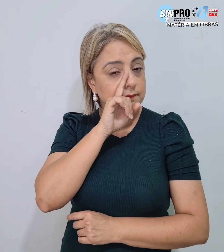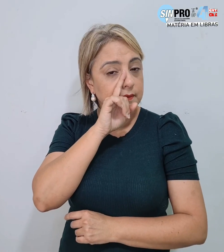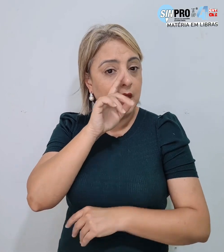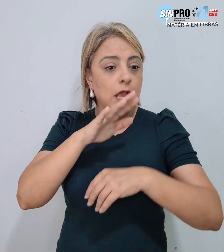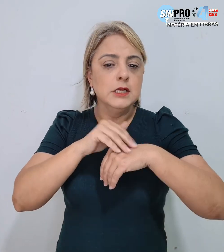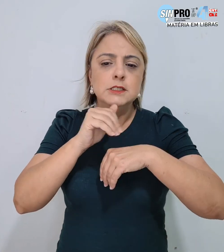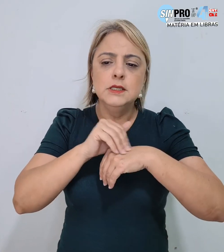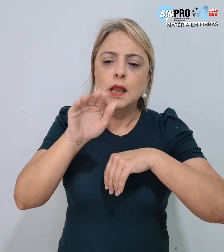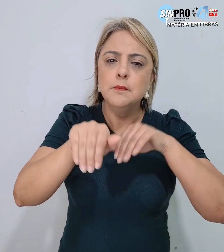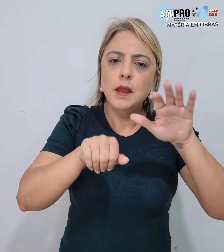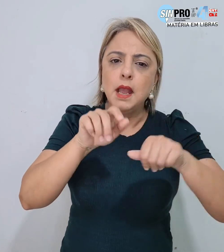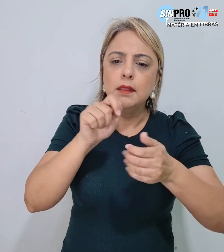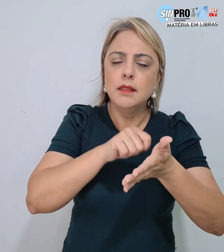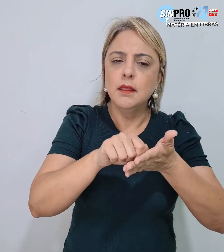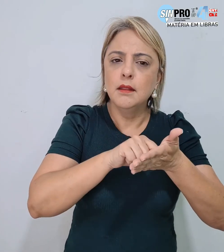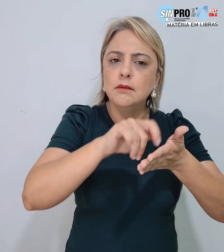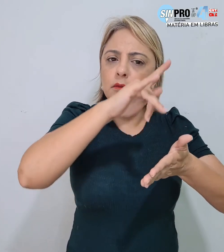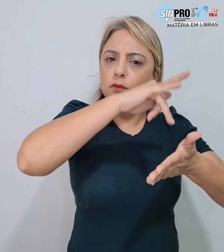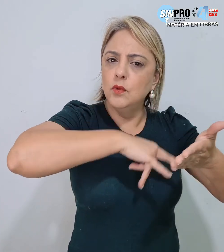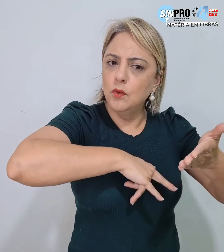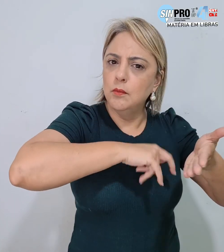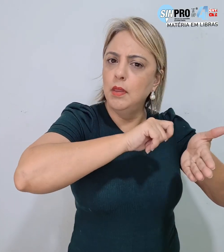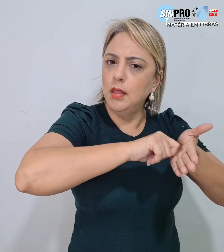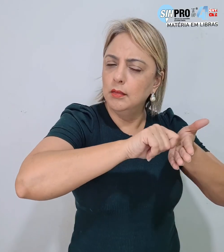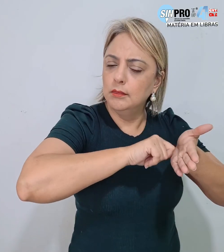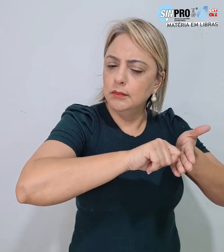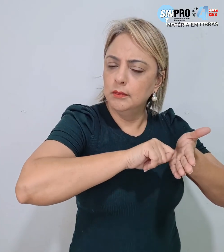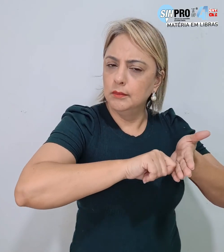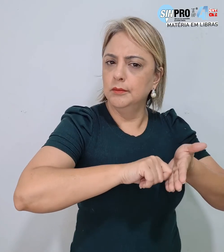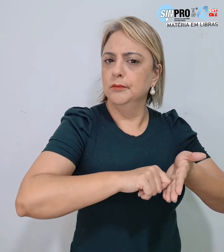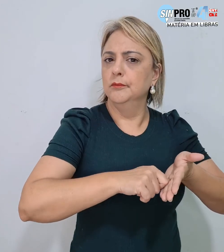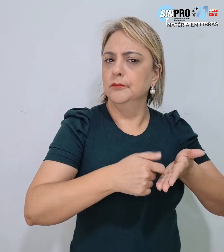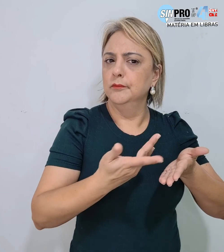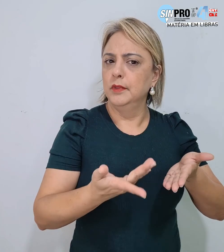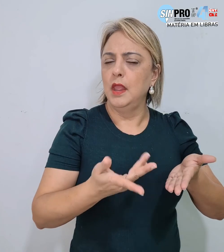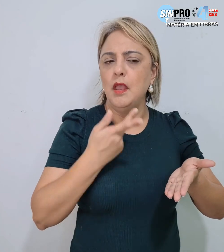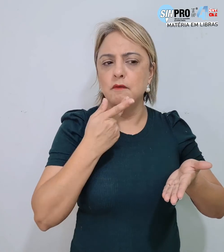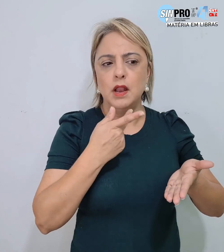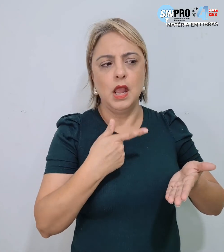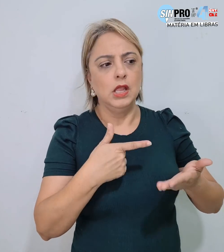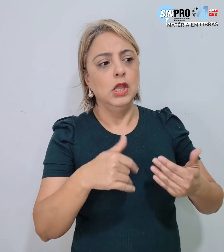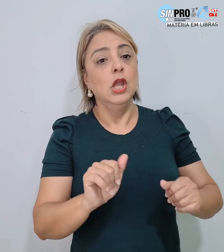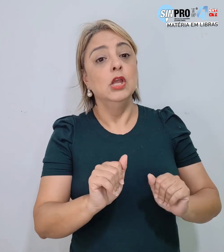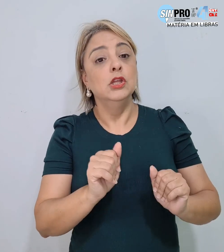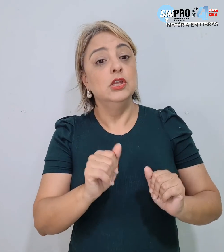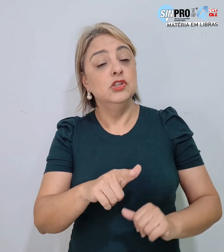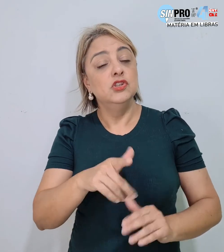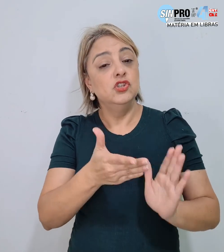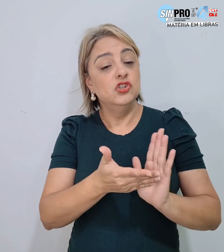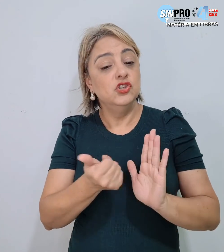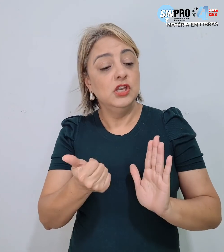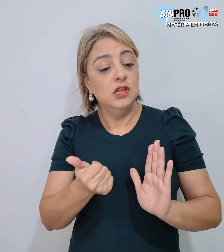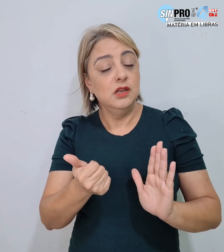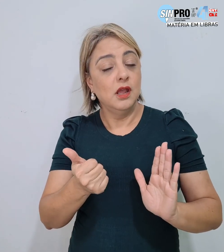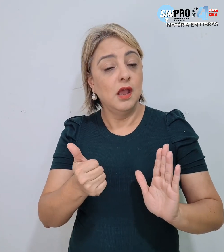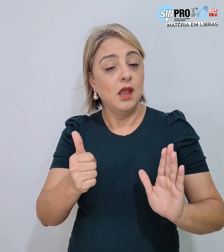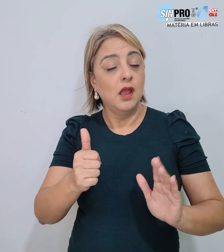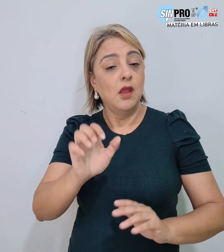são chamados assinar um formulário quem quiser então o Estado em caso de contágio